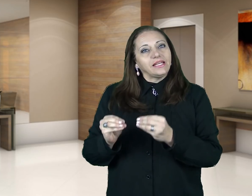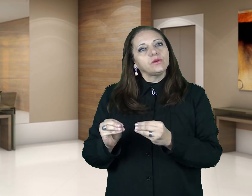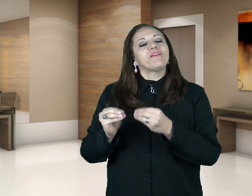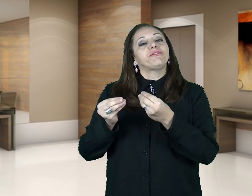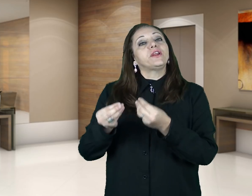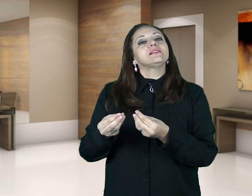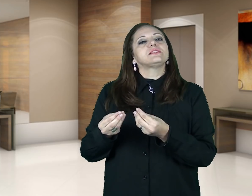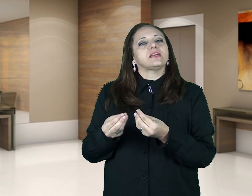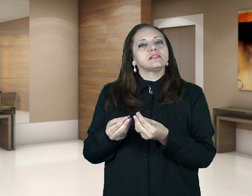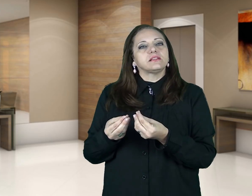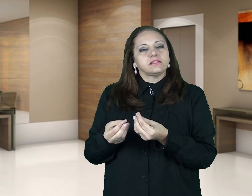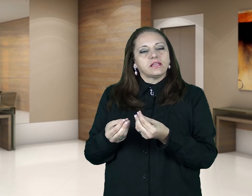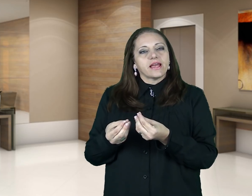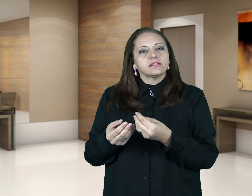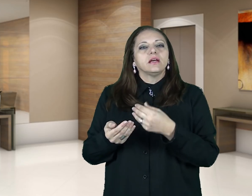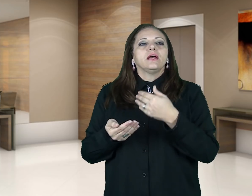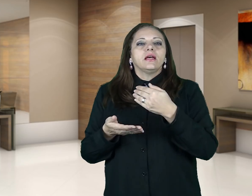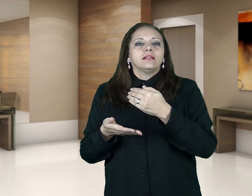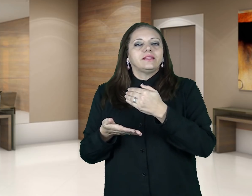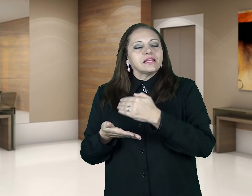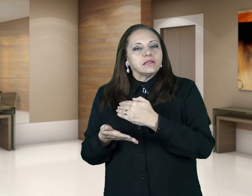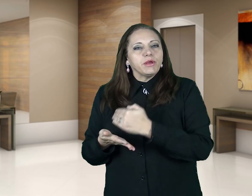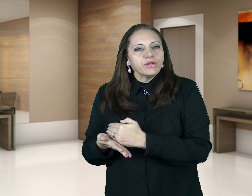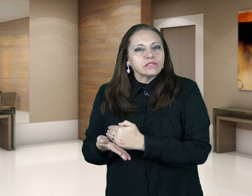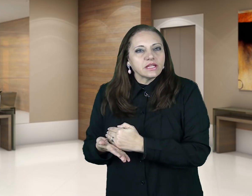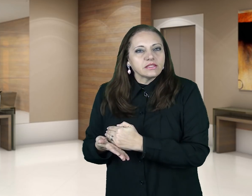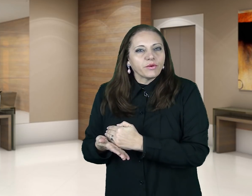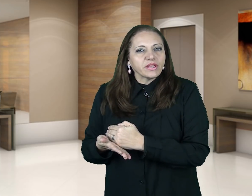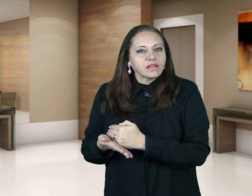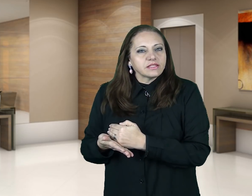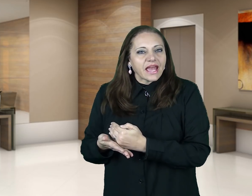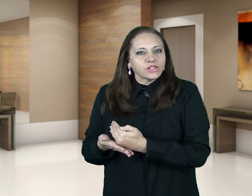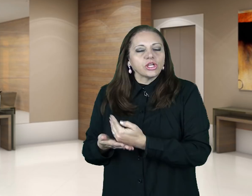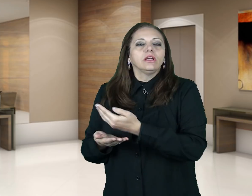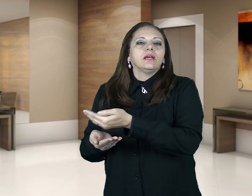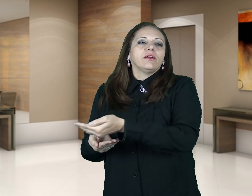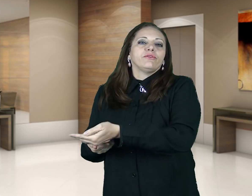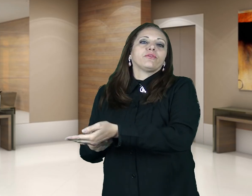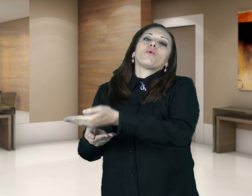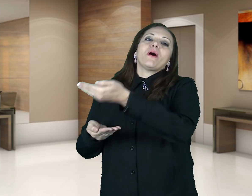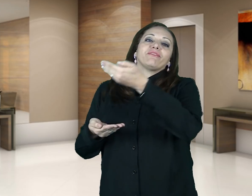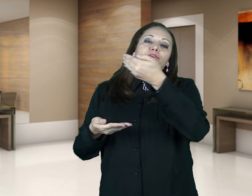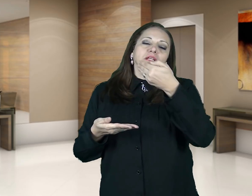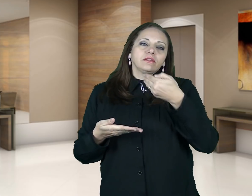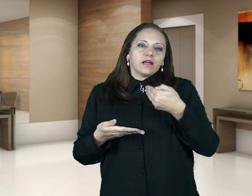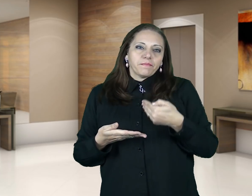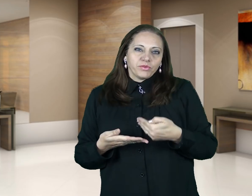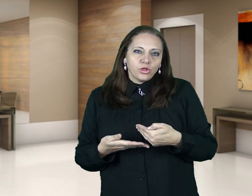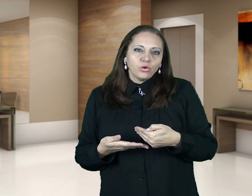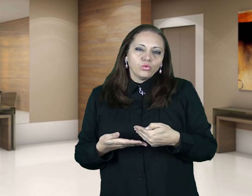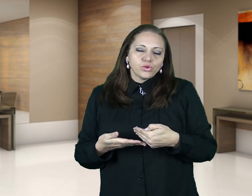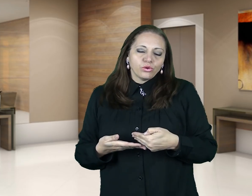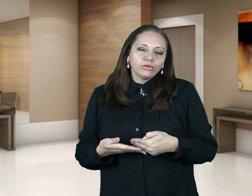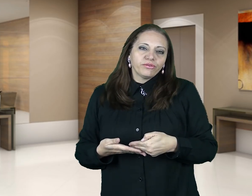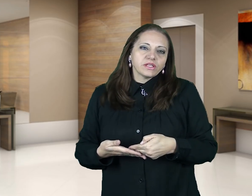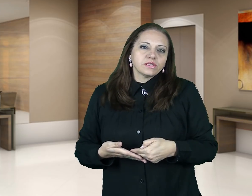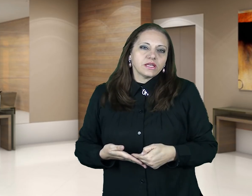língua francesa de sinais. Desde 1857, com a vinda de um surdo francês